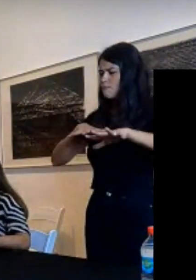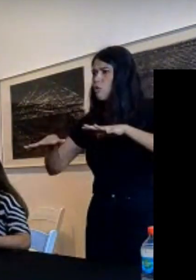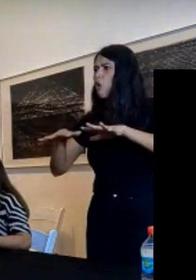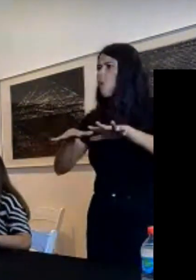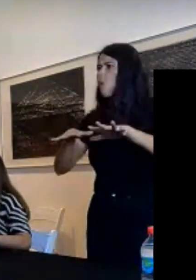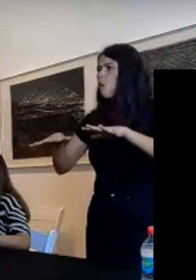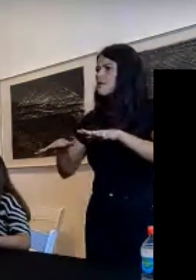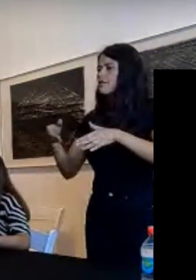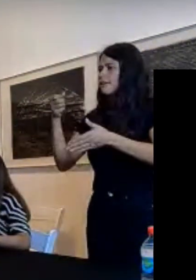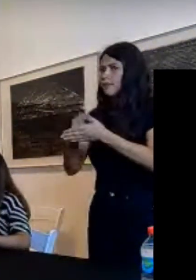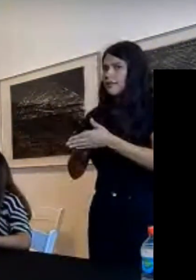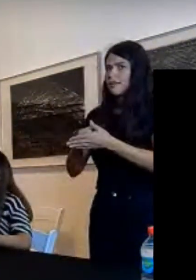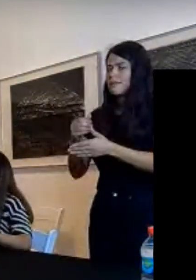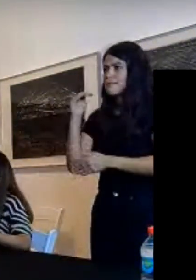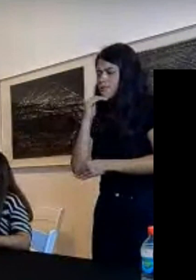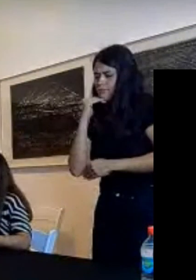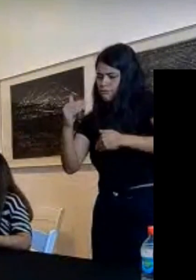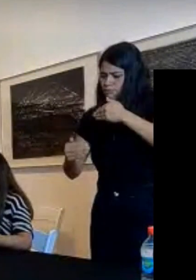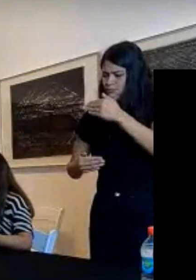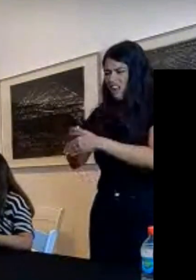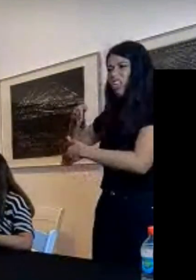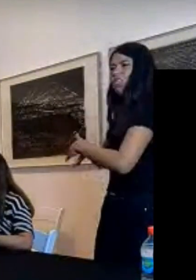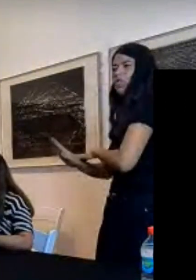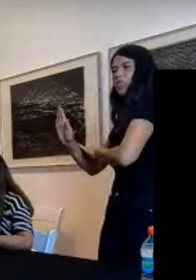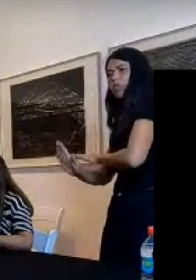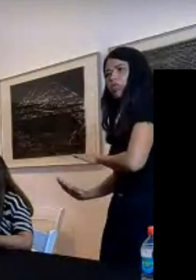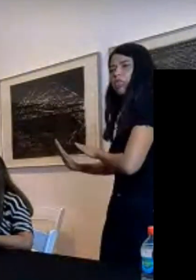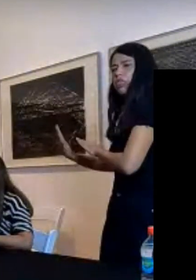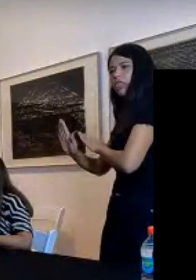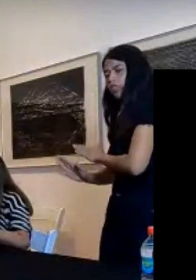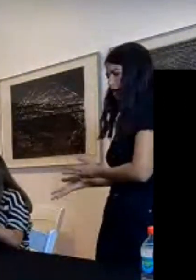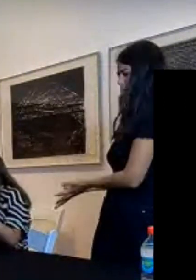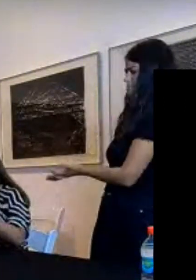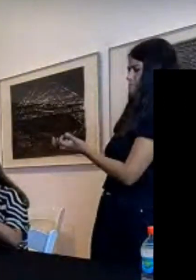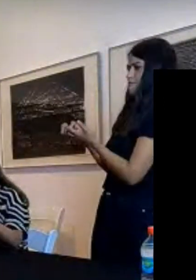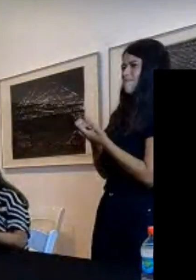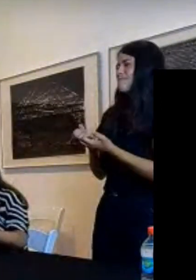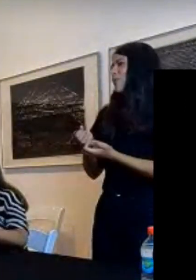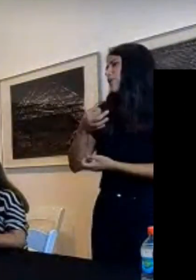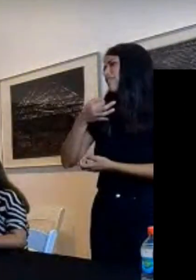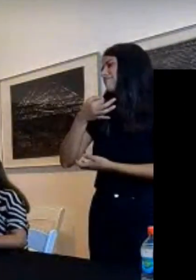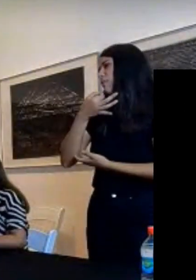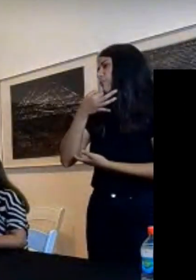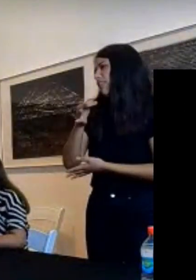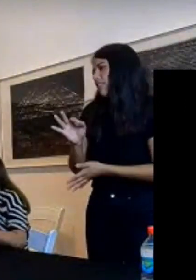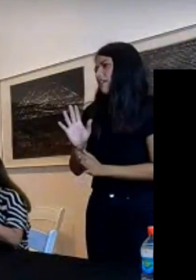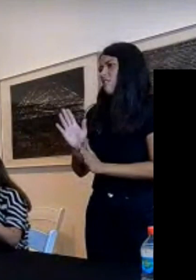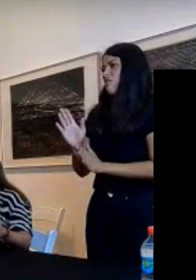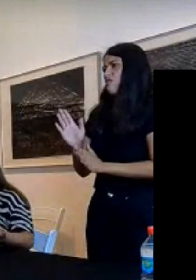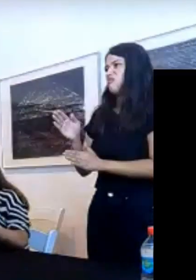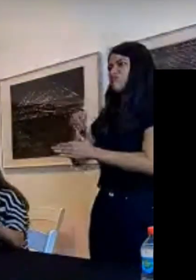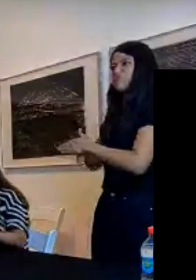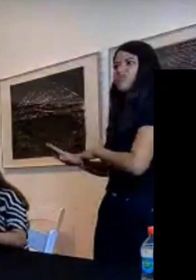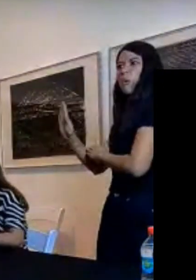agilizar una colección que estaba guardada, que estaba, por así decirlo,